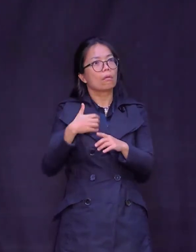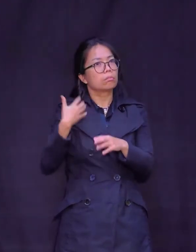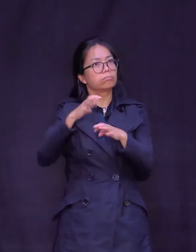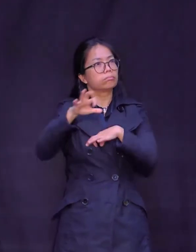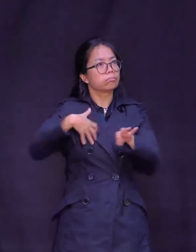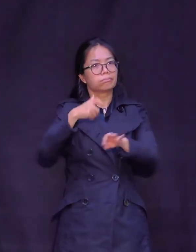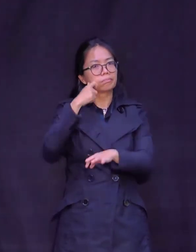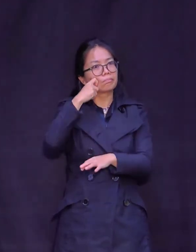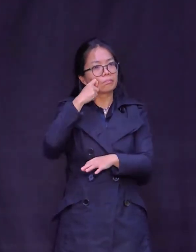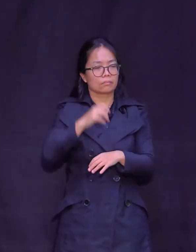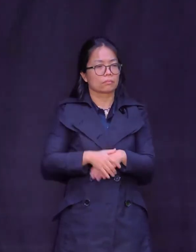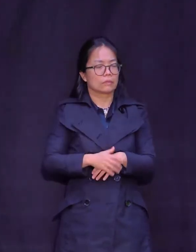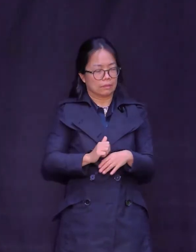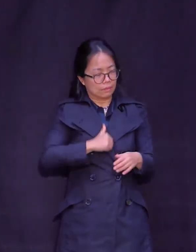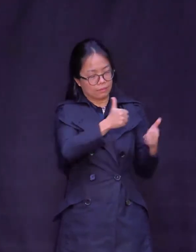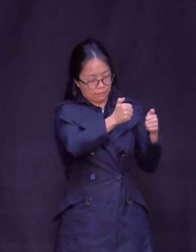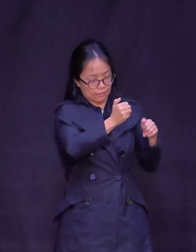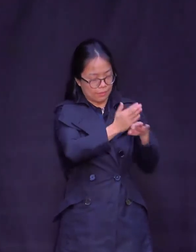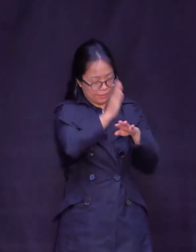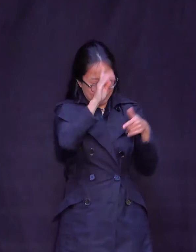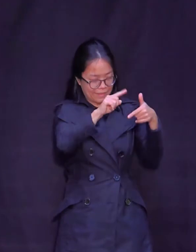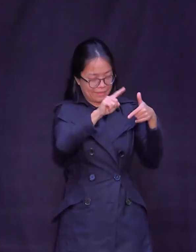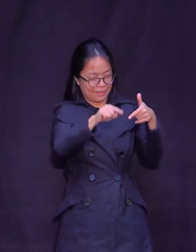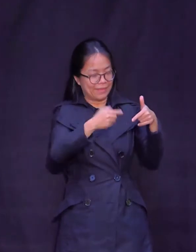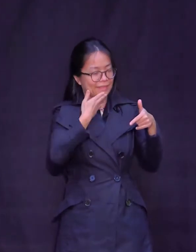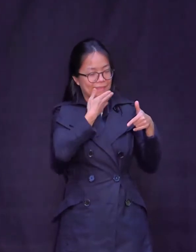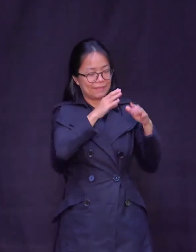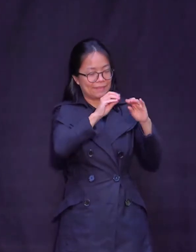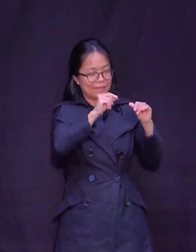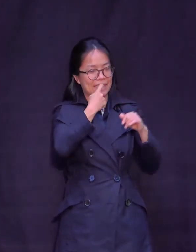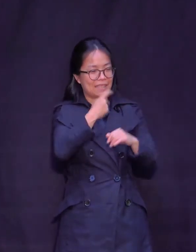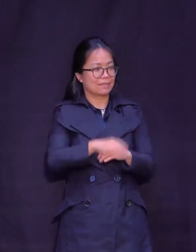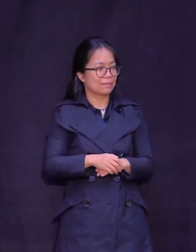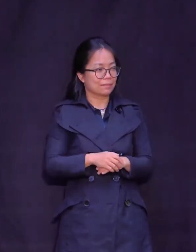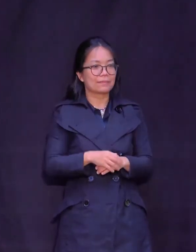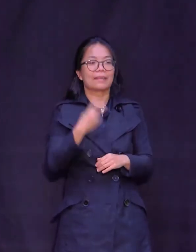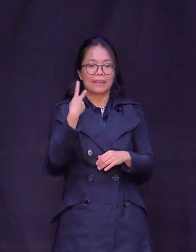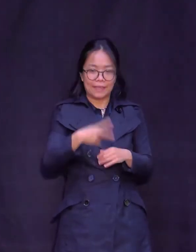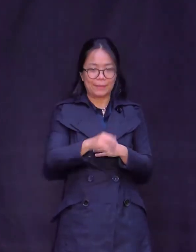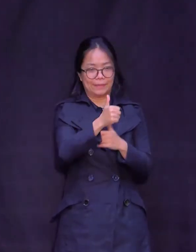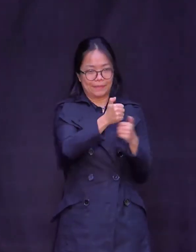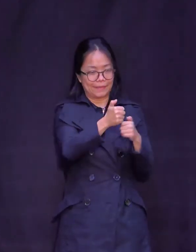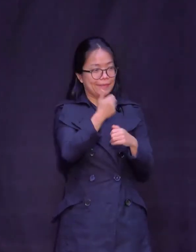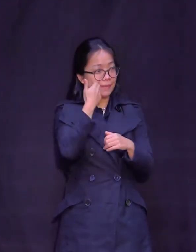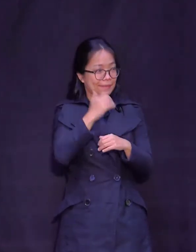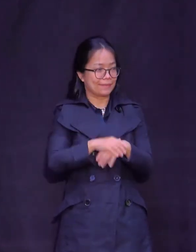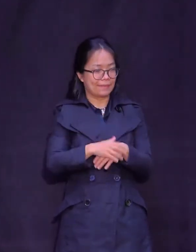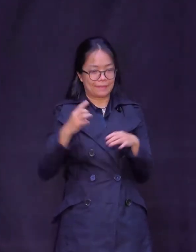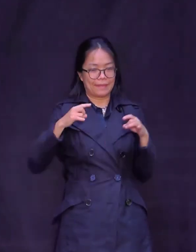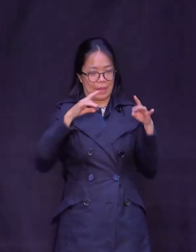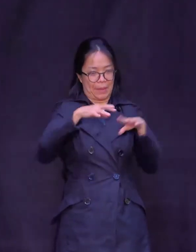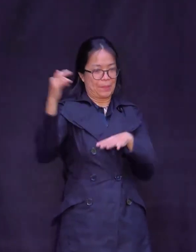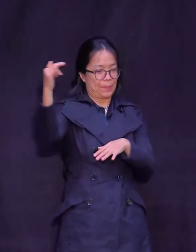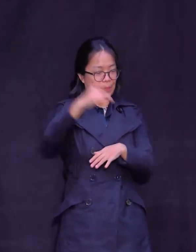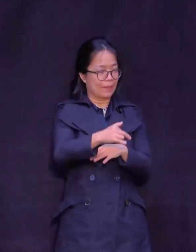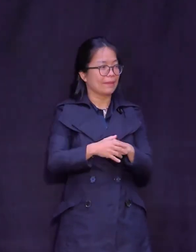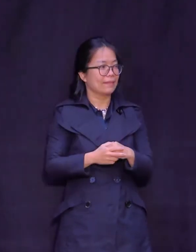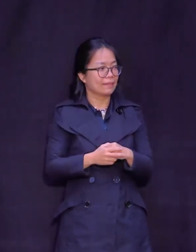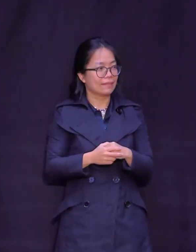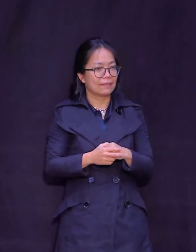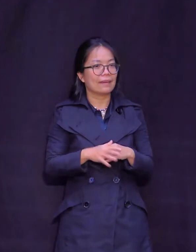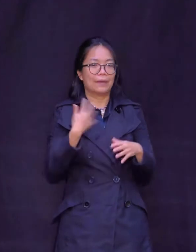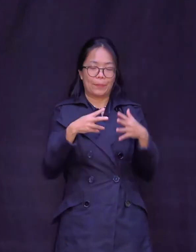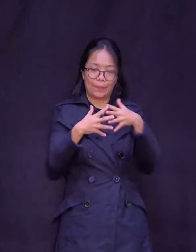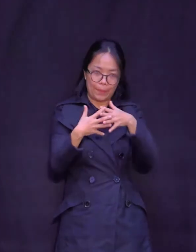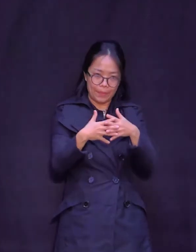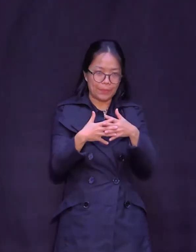解。谢谢伊丽莎白·唐万女士，也非常感谢来自澳洲来自